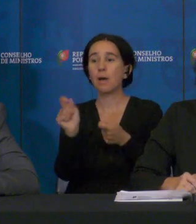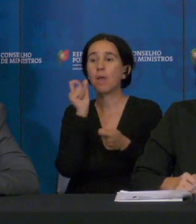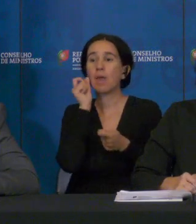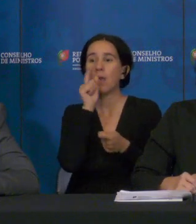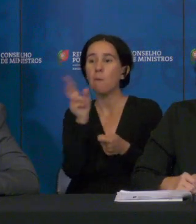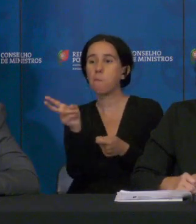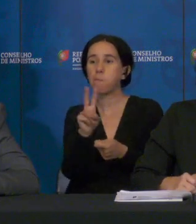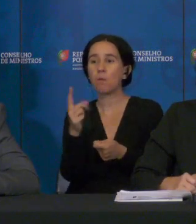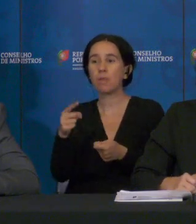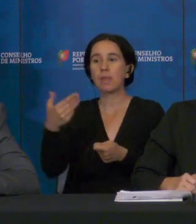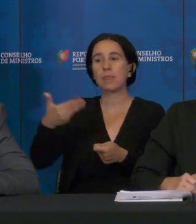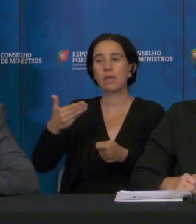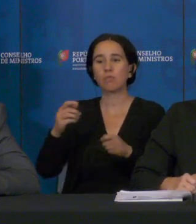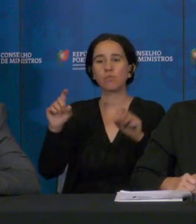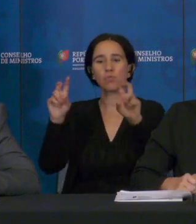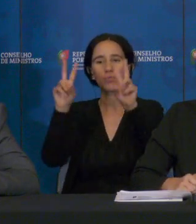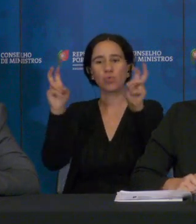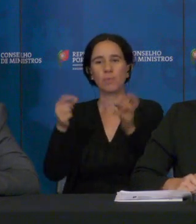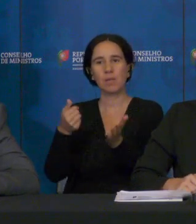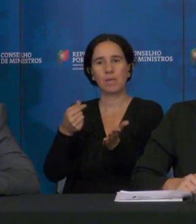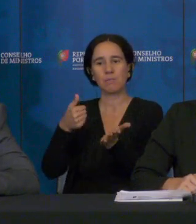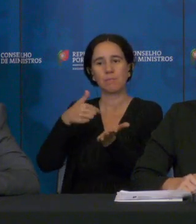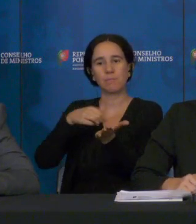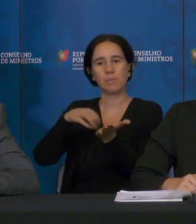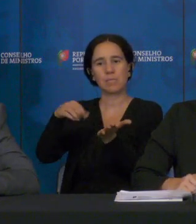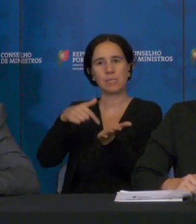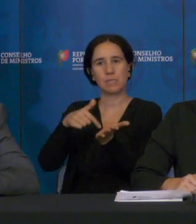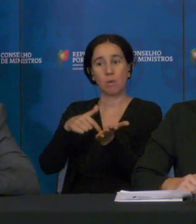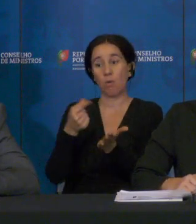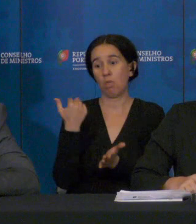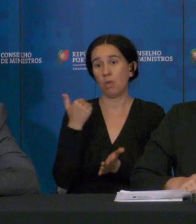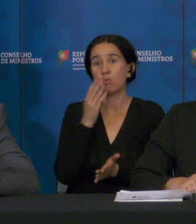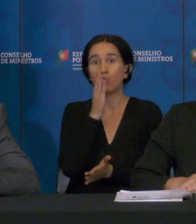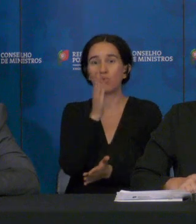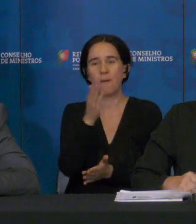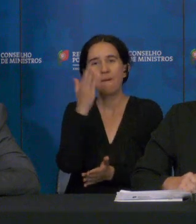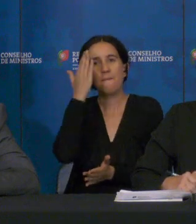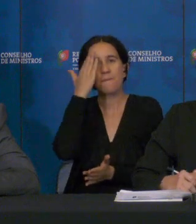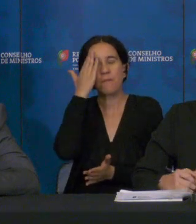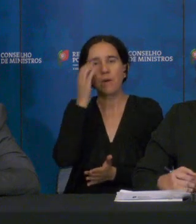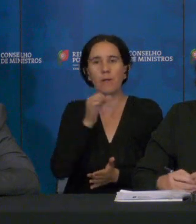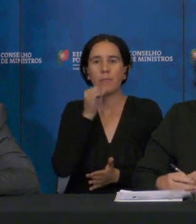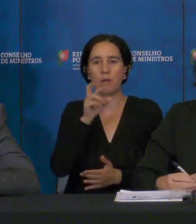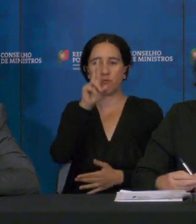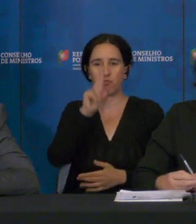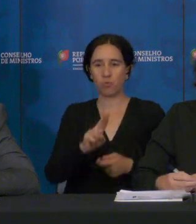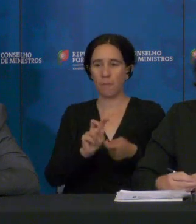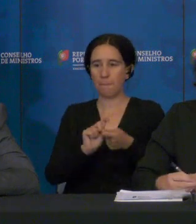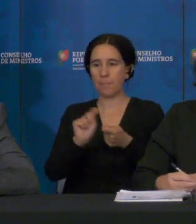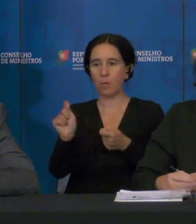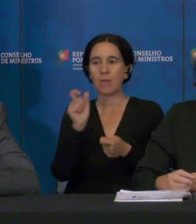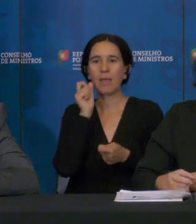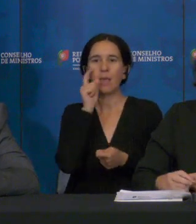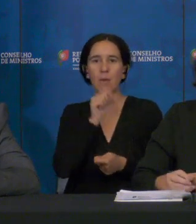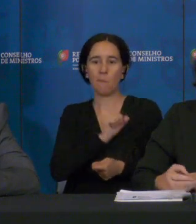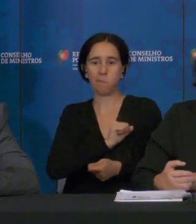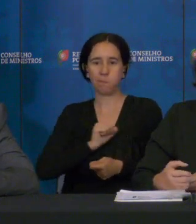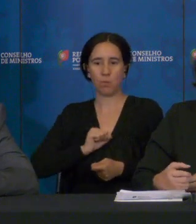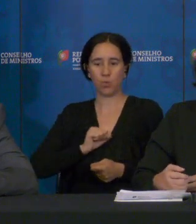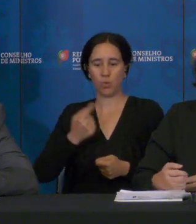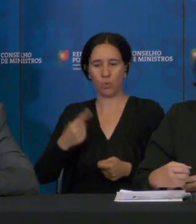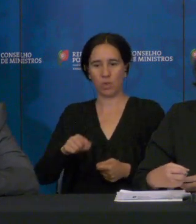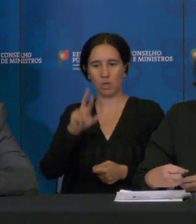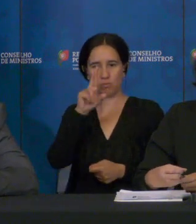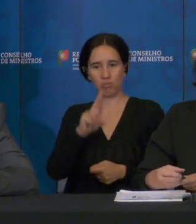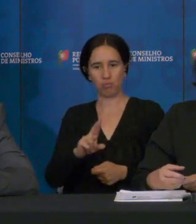ter direito sobre essa indemnização. Como eu dizia há pouco, em princípio, normalmente, os valores pagam-se a quem for dono das participações